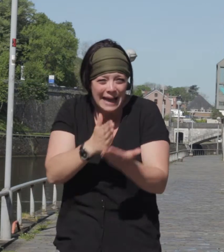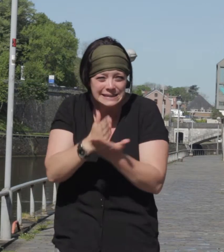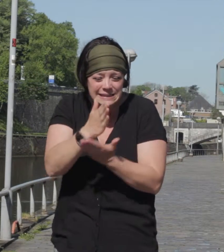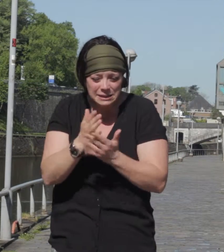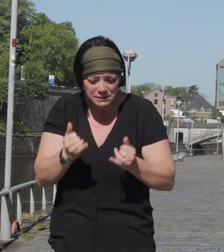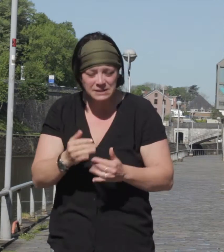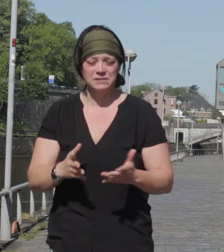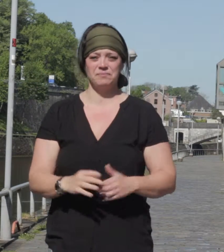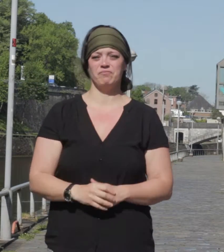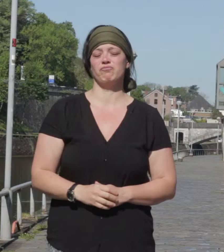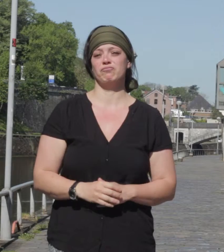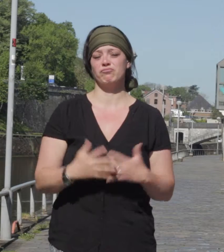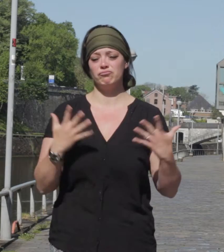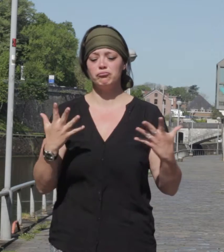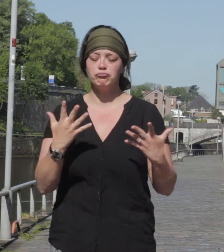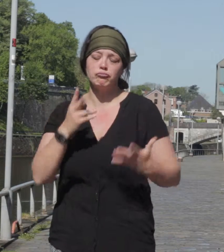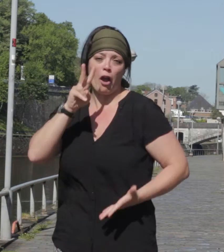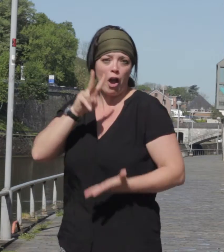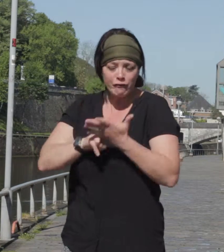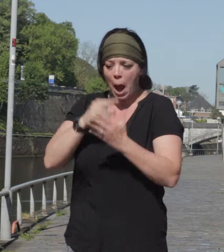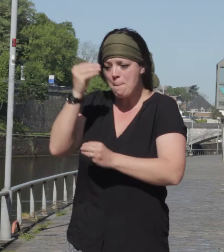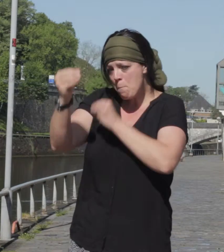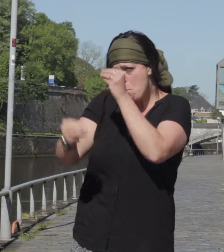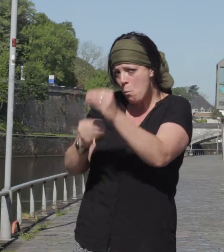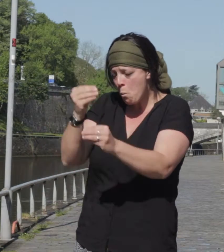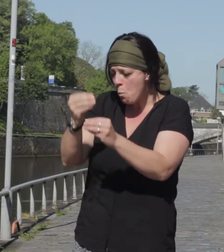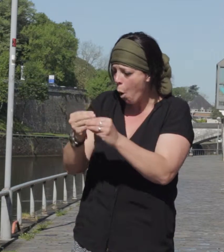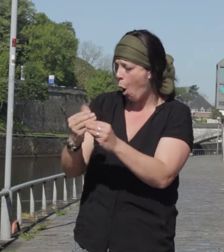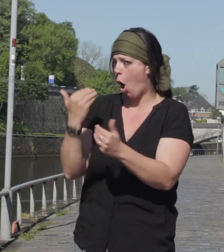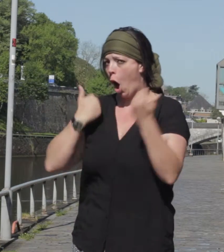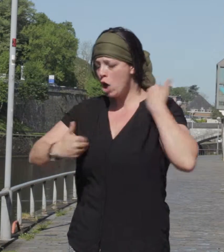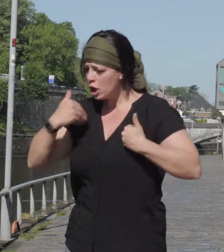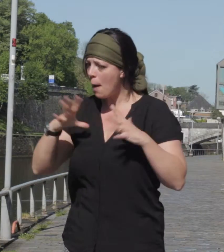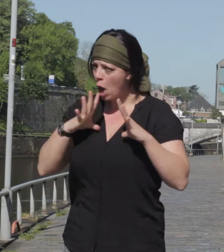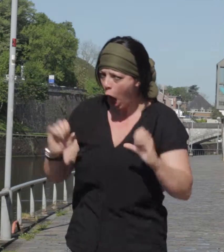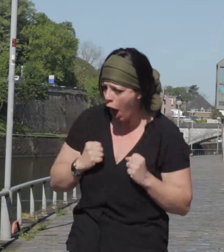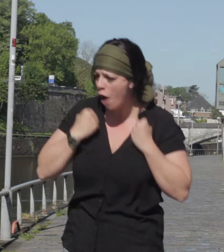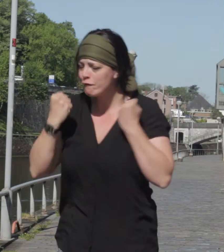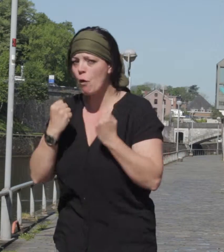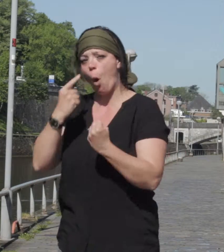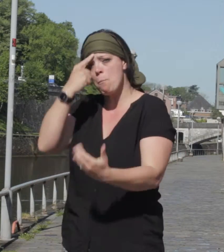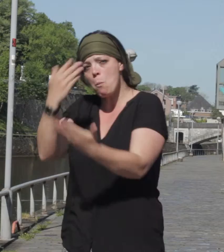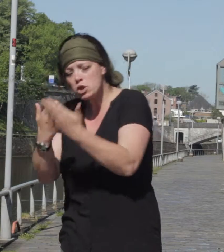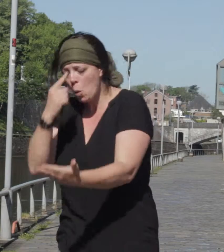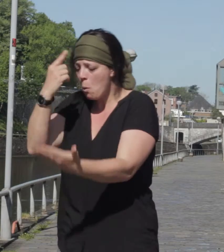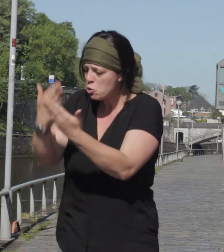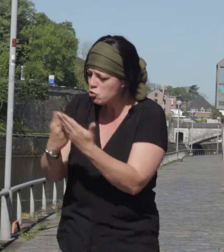Belgique. Aujourd'hui, dans le domaine du handicap, beaucoup d'efforts sont faits pour proposer des activités adaptées. Malheureusement,